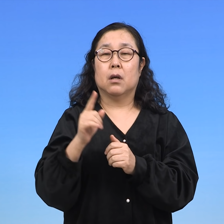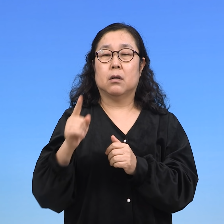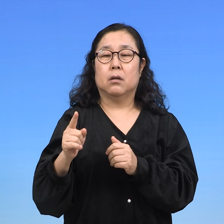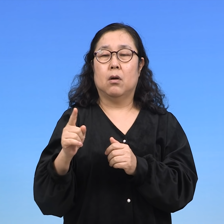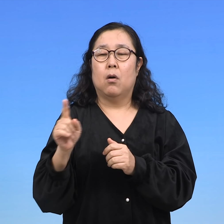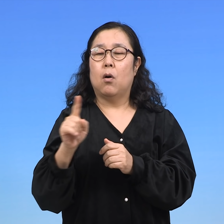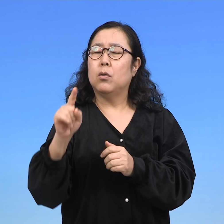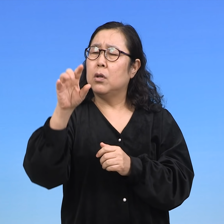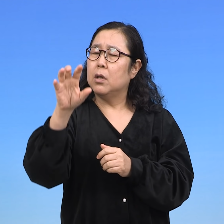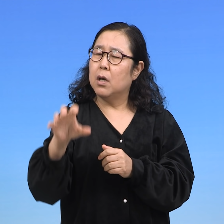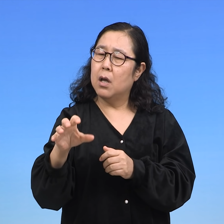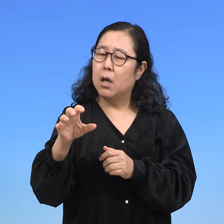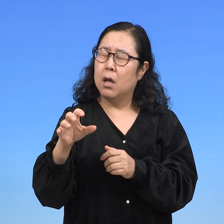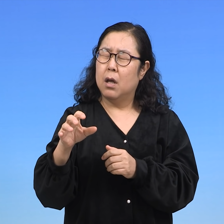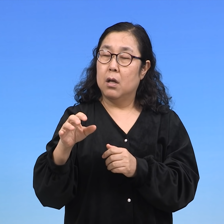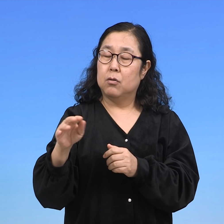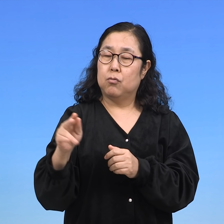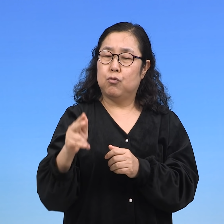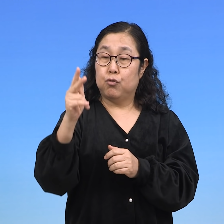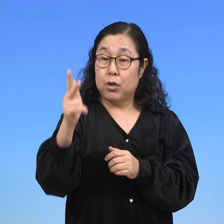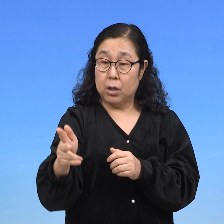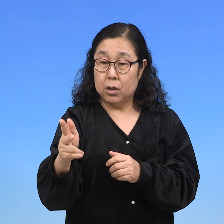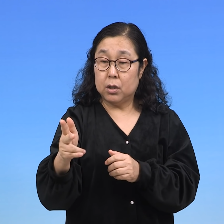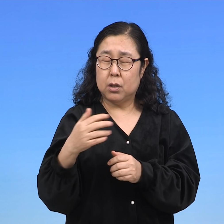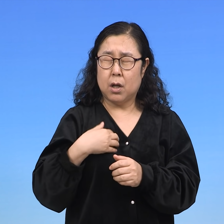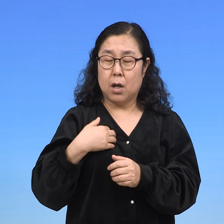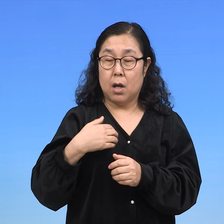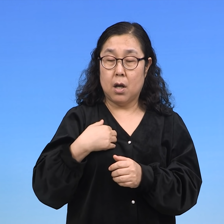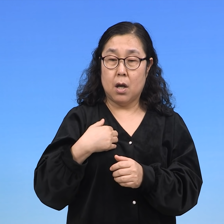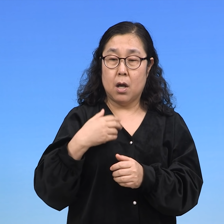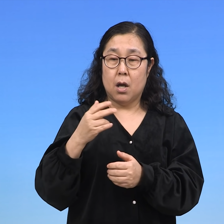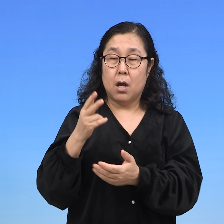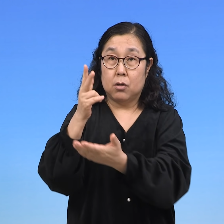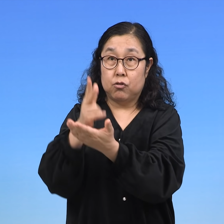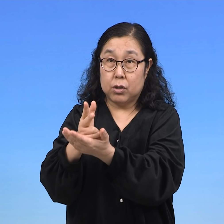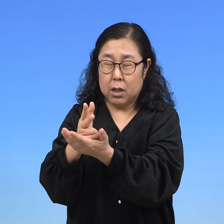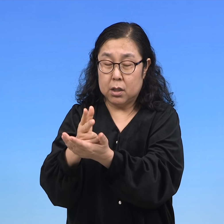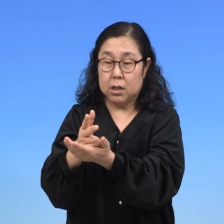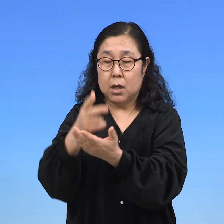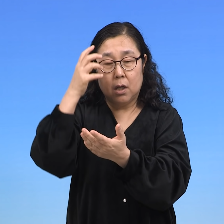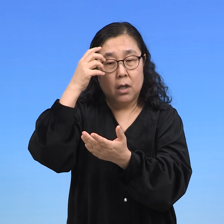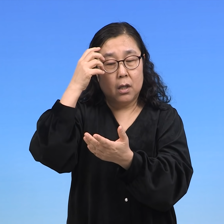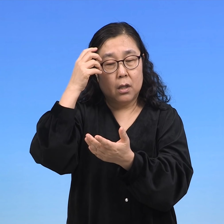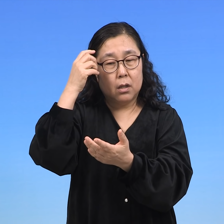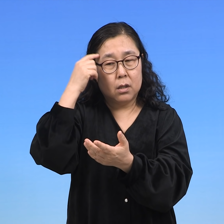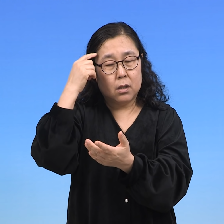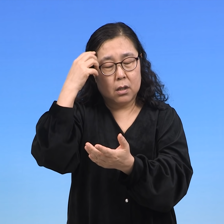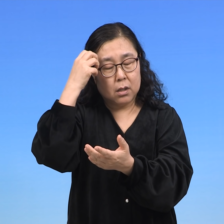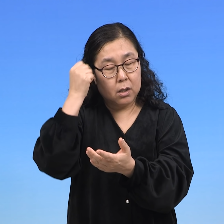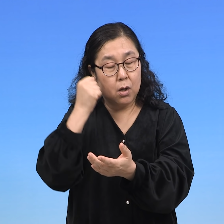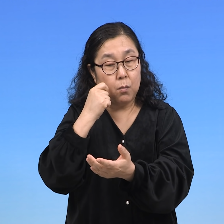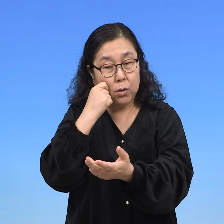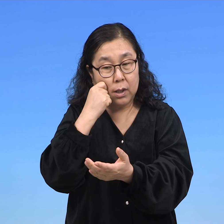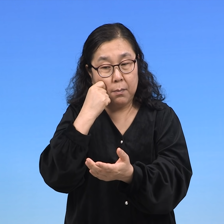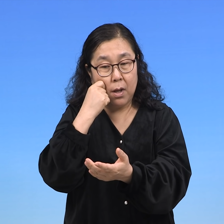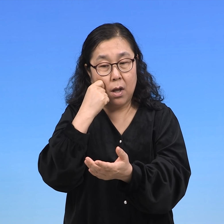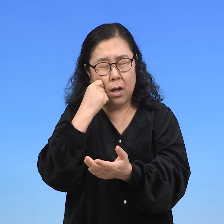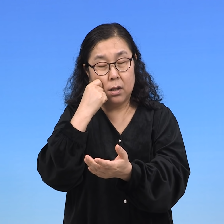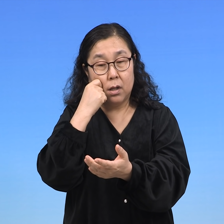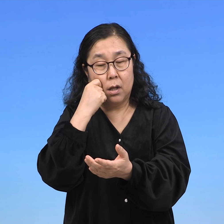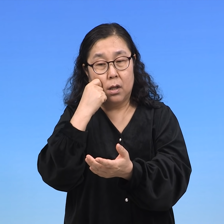못하면 정말 뭐 제가 미국에서 생활할 때 어마어마한 차들이 많이 모여있는 데 갔다가 차